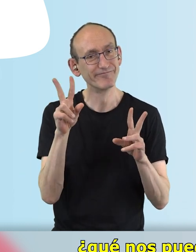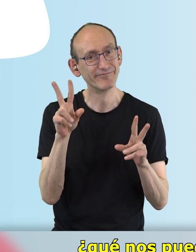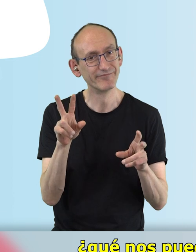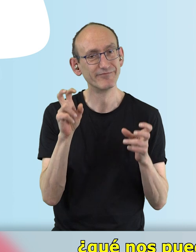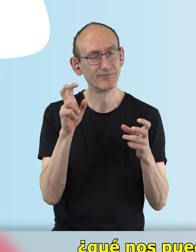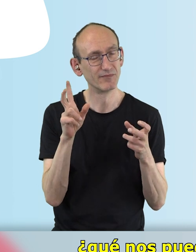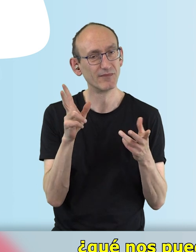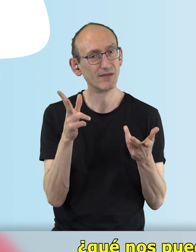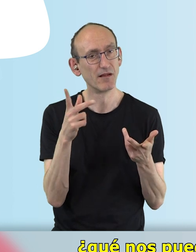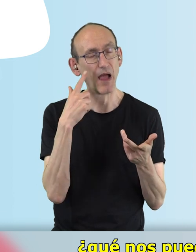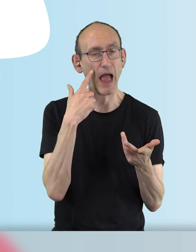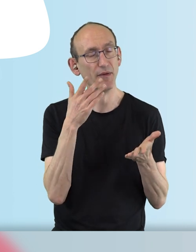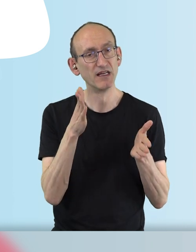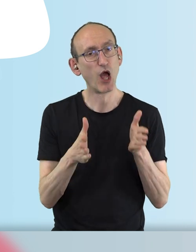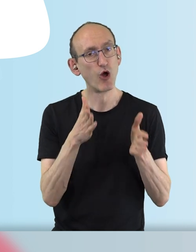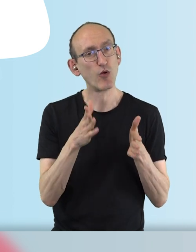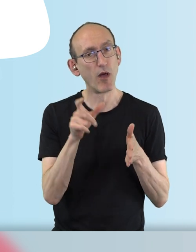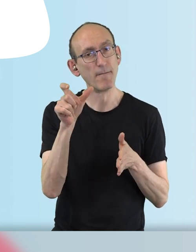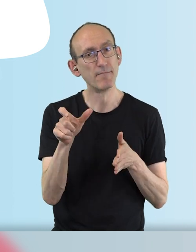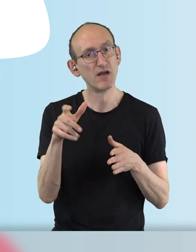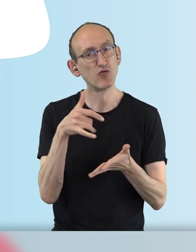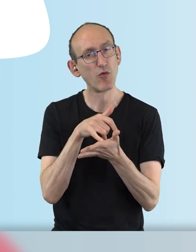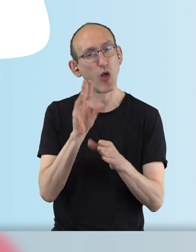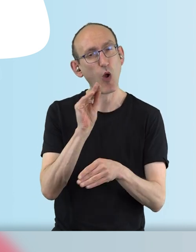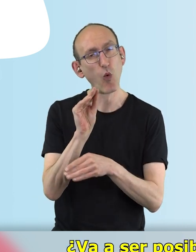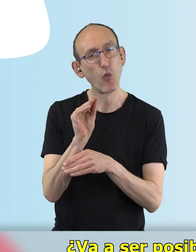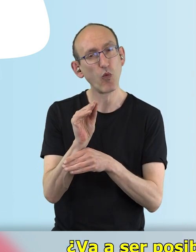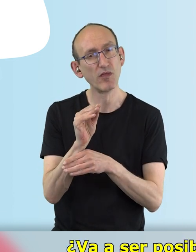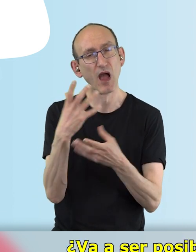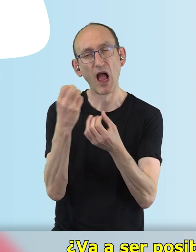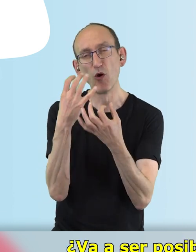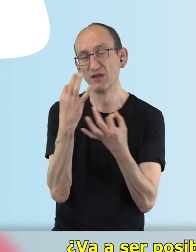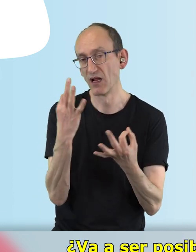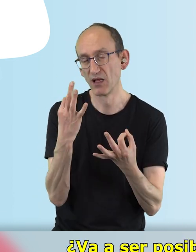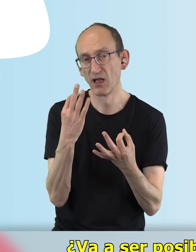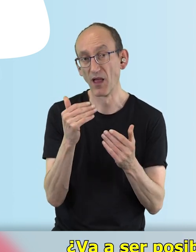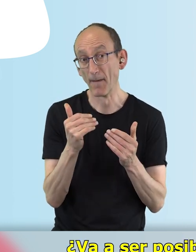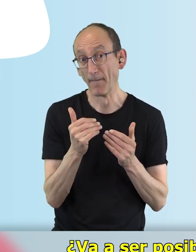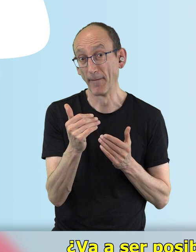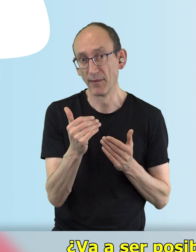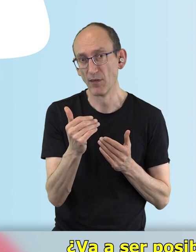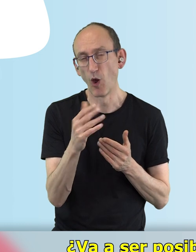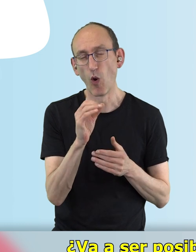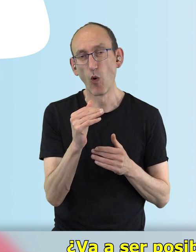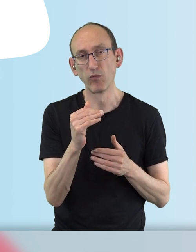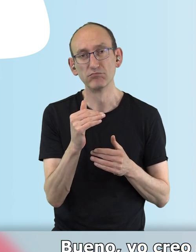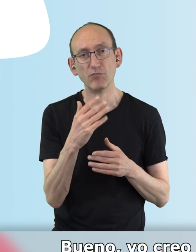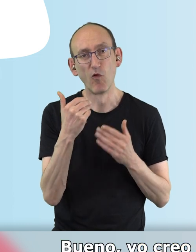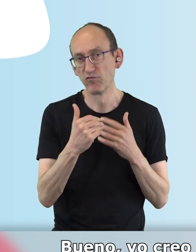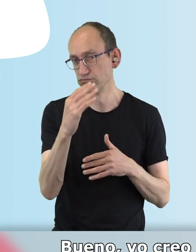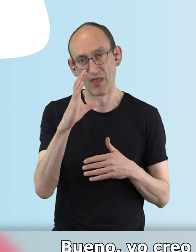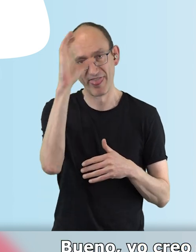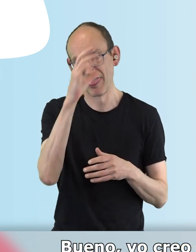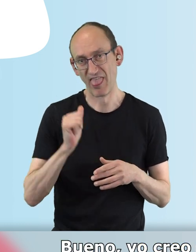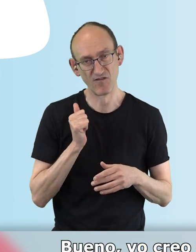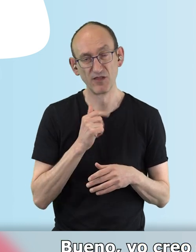contar acerca de que los robots cuiden a las personas vulnerables? ¿Va a ser posible en breve o es ciencia ficción? Bueno,